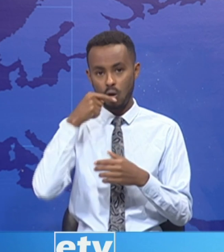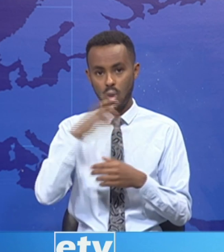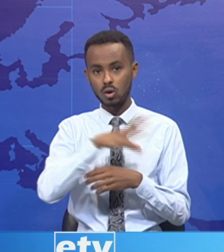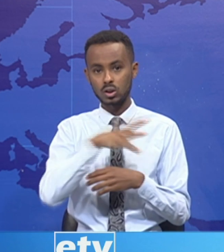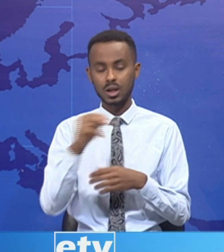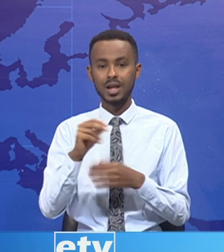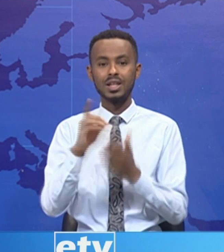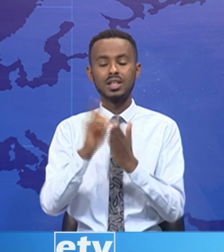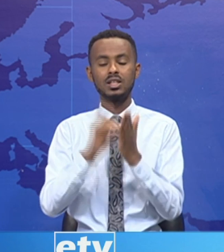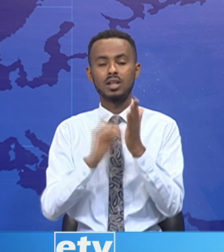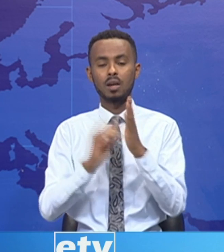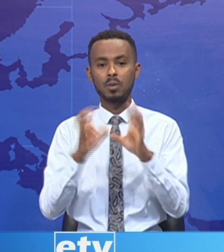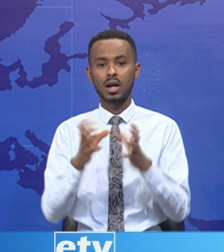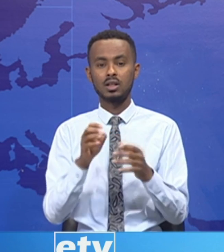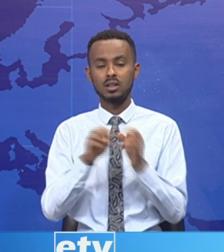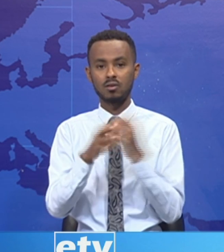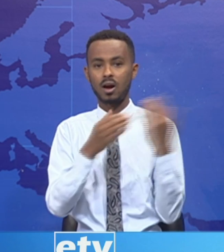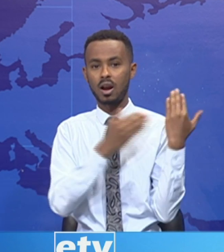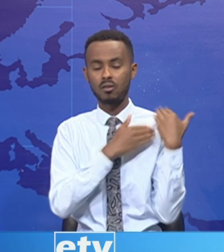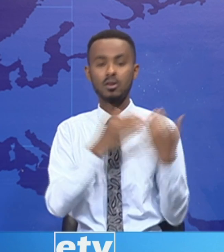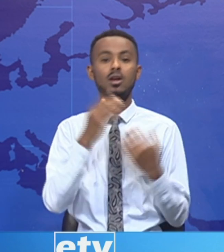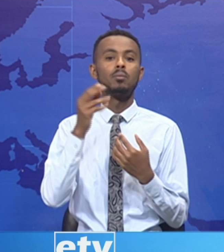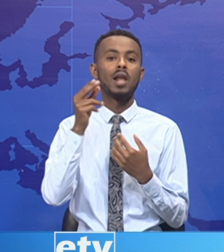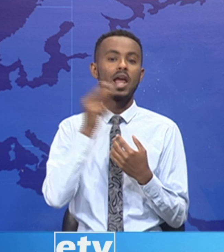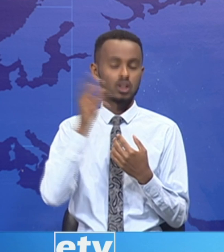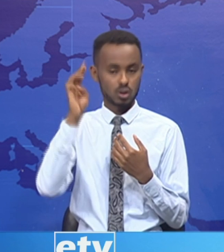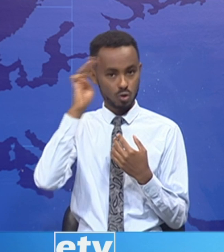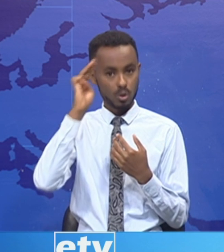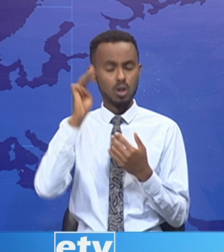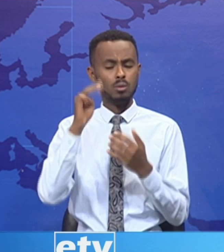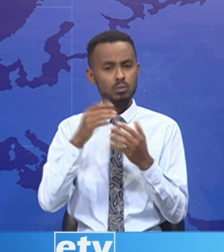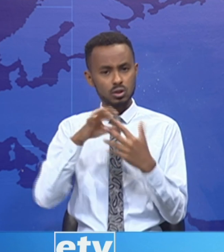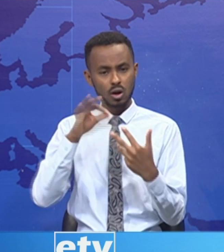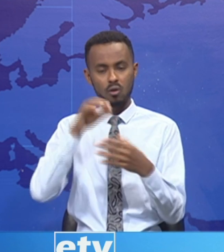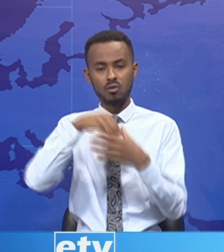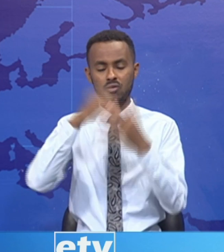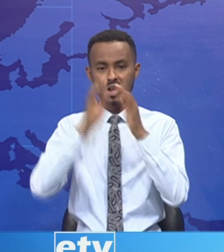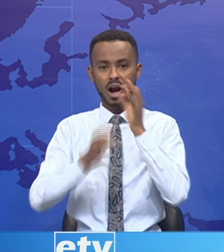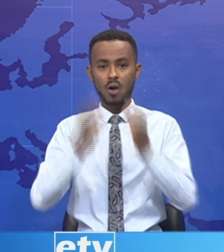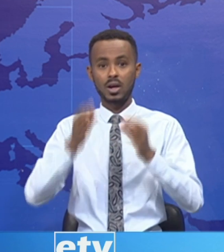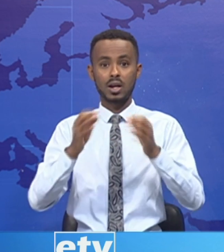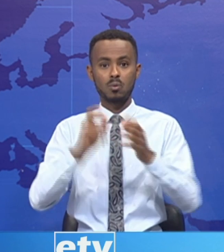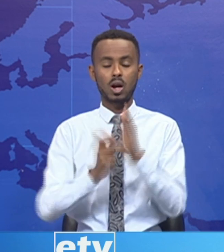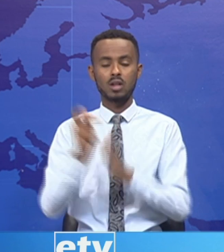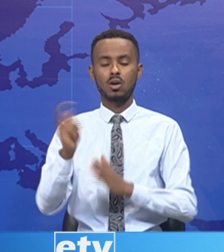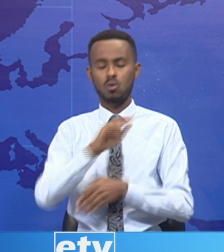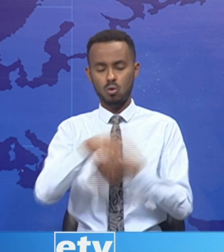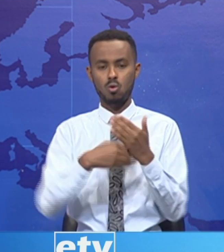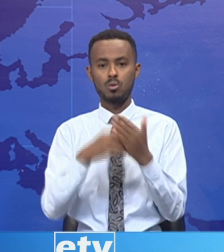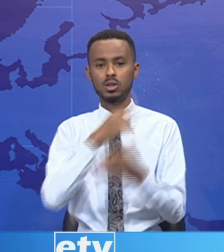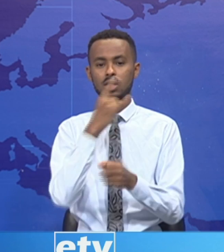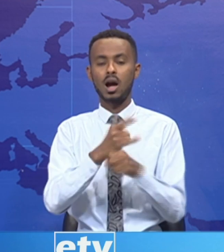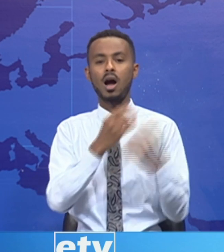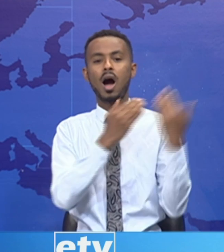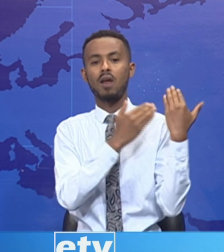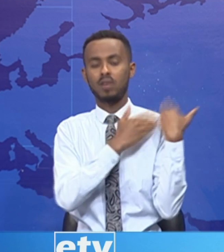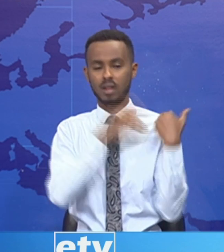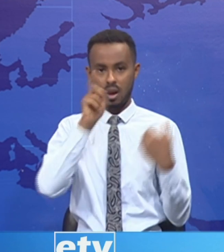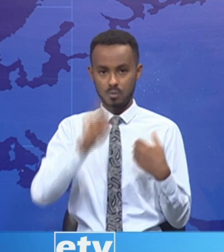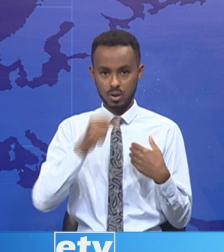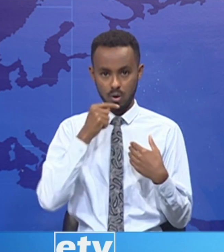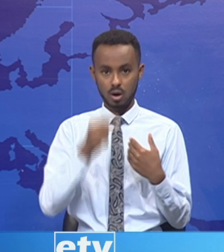ቋንቋዎችና የዲጂታል ሚዲያ ዘርፍ ኃላፊ ቢለኔ ስዩም ምርጫው ፍትሐዊና ዲሞክራሲያዊ እንዲሆን ሁሉም ዜጋ ኃላፊነት አለበት